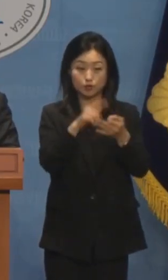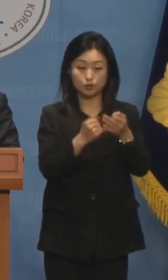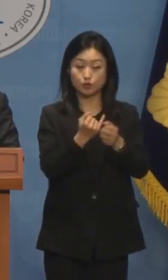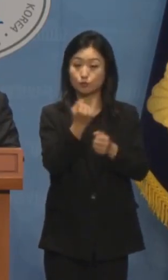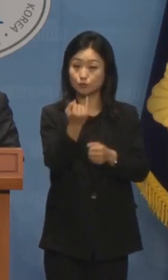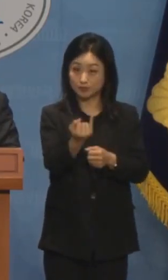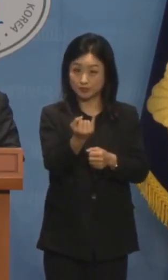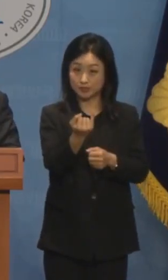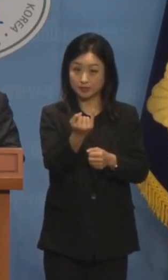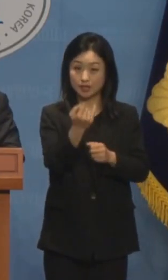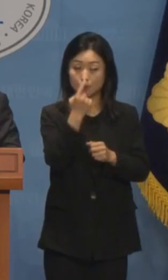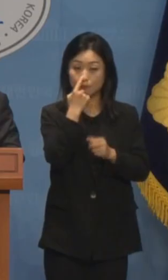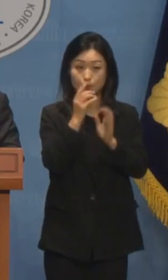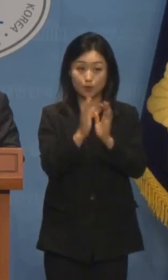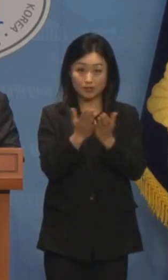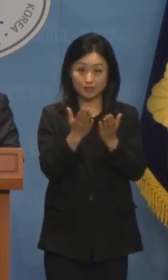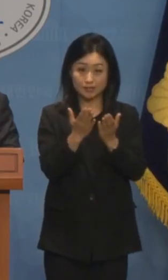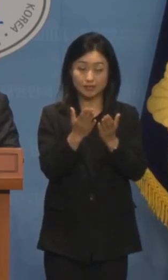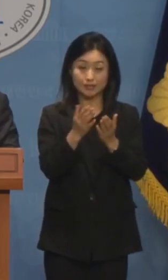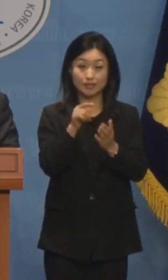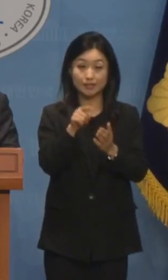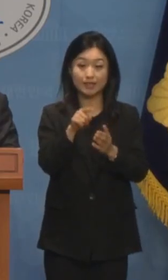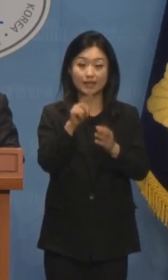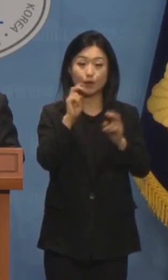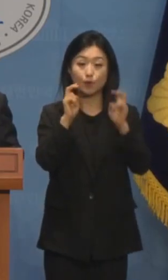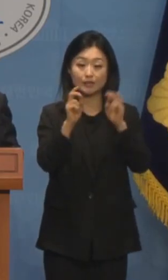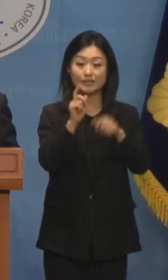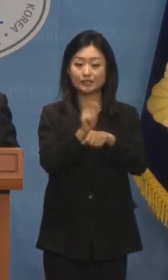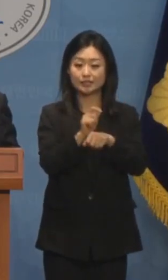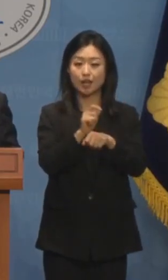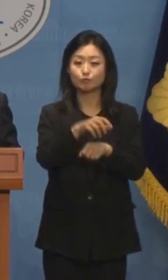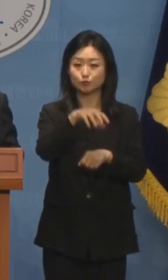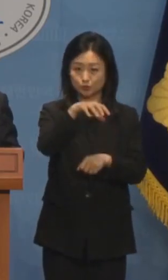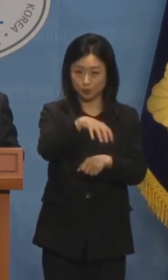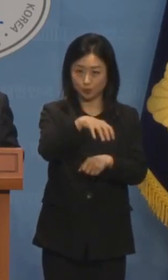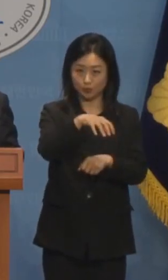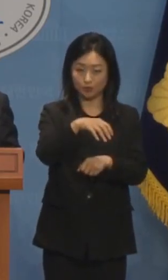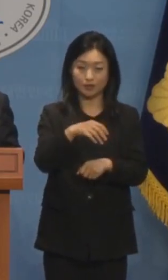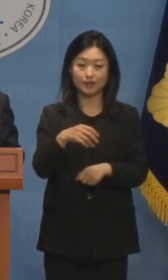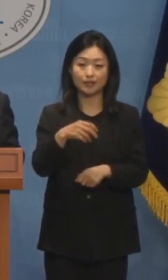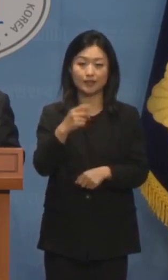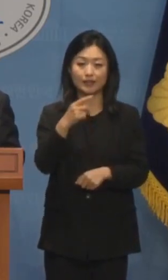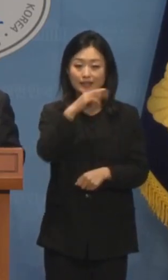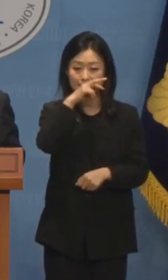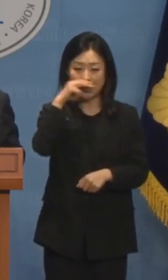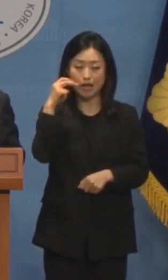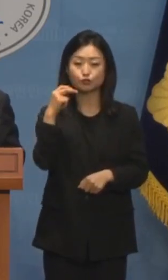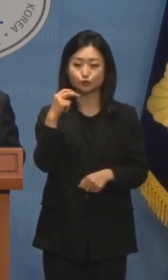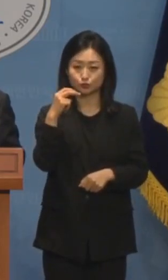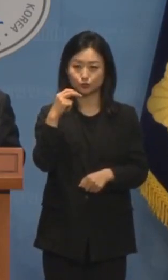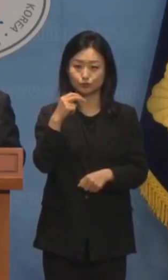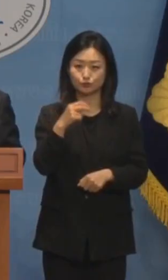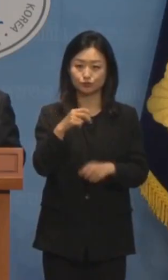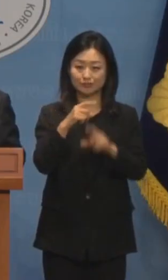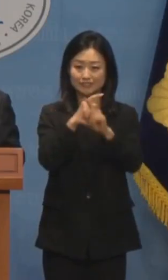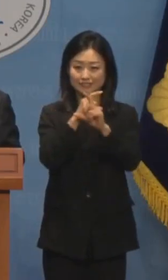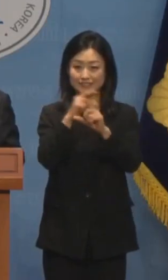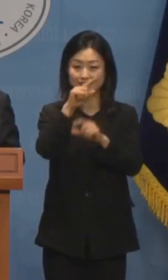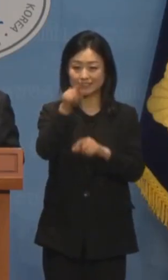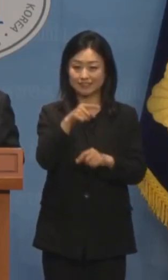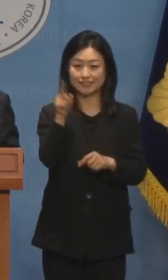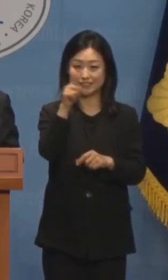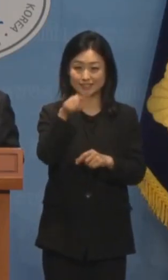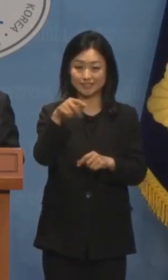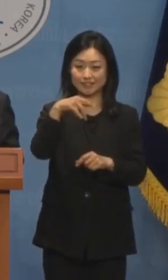여사 본인의 코바나 컨텐츠 사무소에서 샤넬 향수와 디올백 등 구매가액 기준